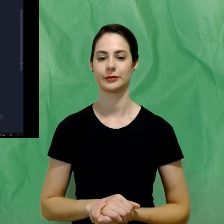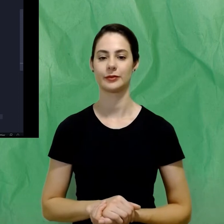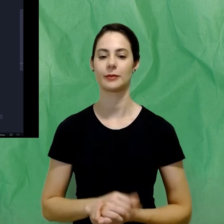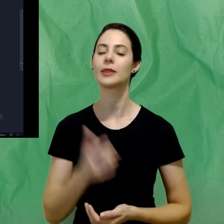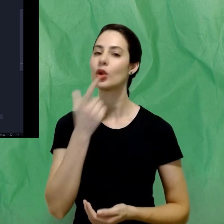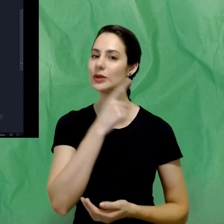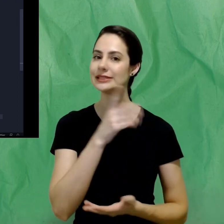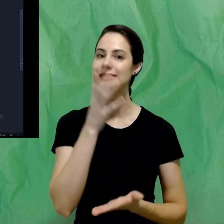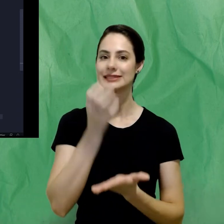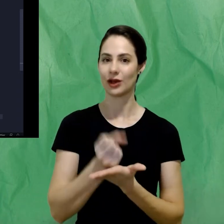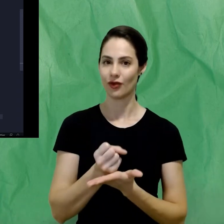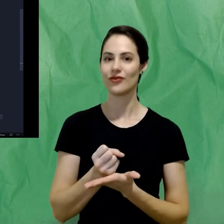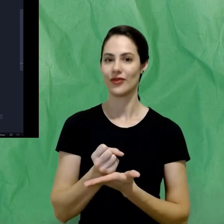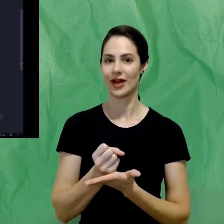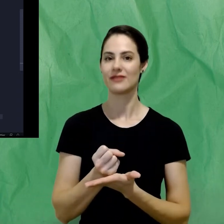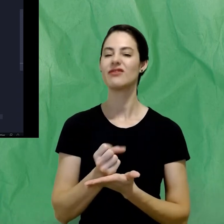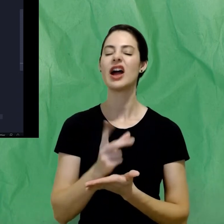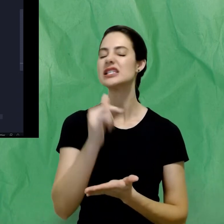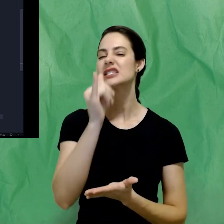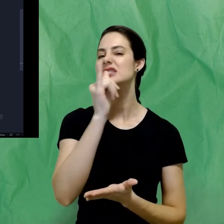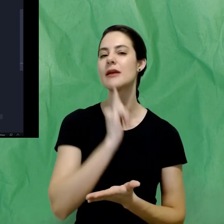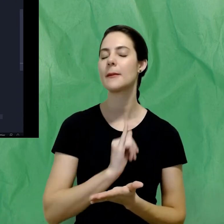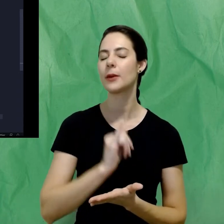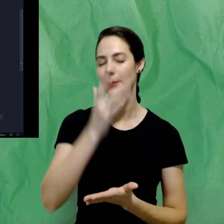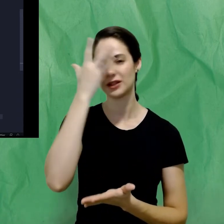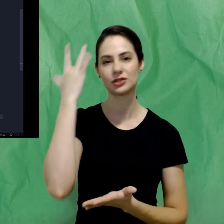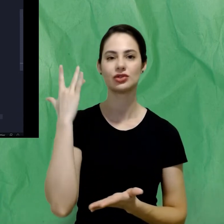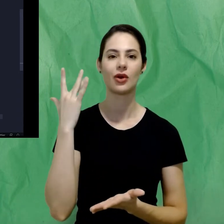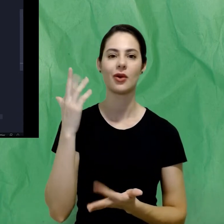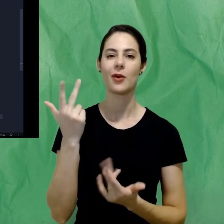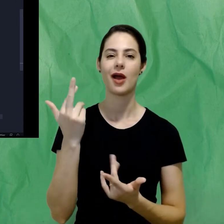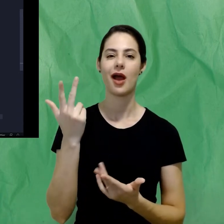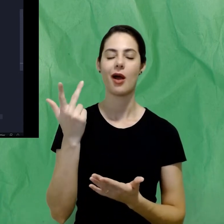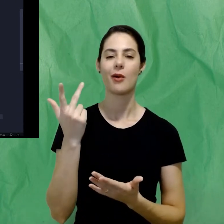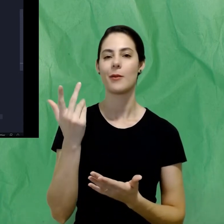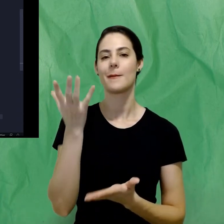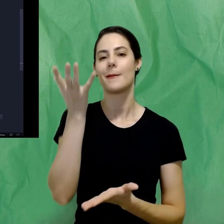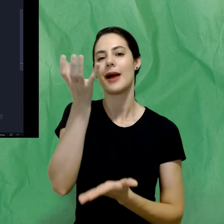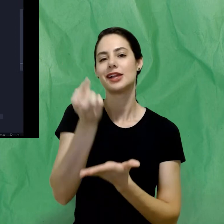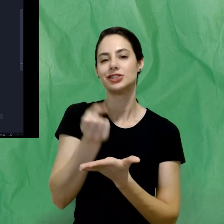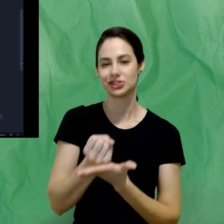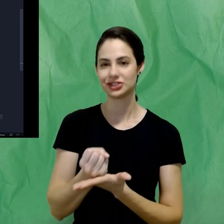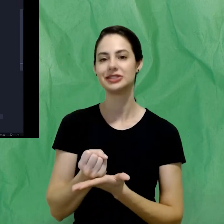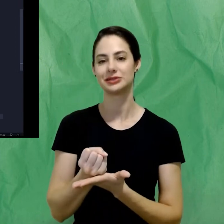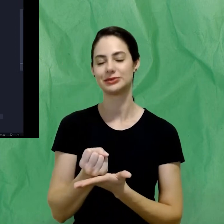Para salvar o arquivo, nós vamos simular como se o usuário estivesse baixando o arquivo lá do nosso